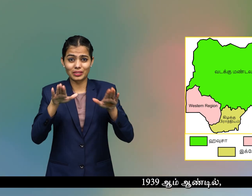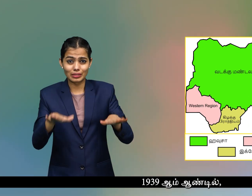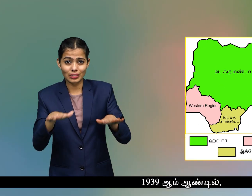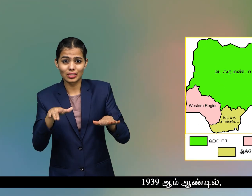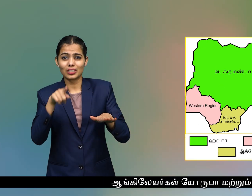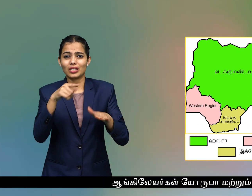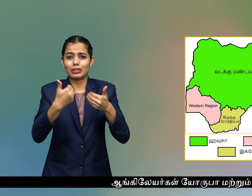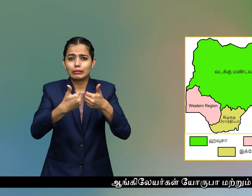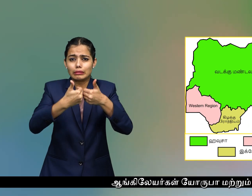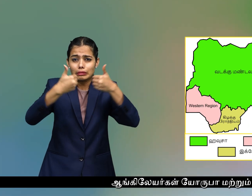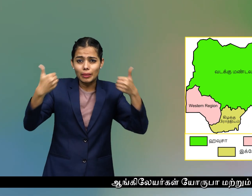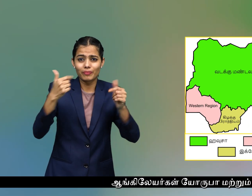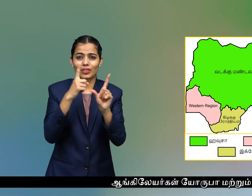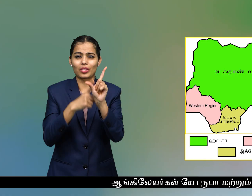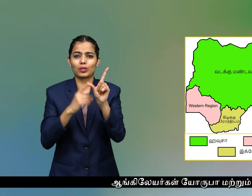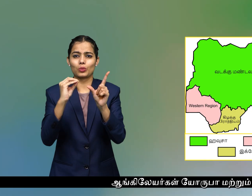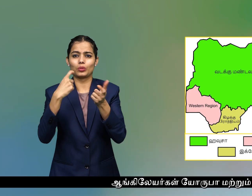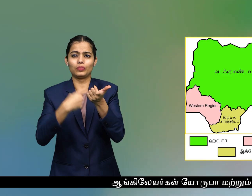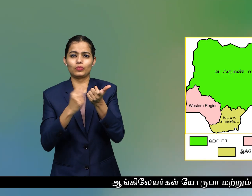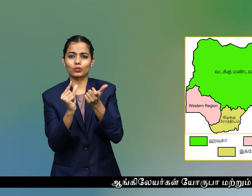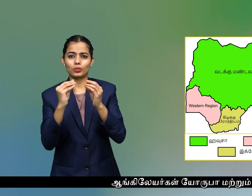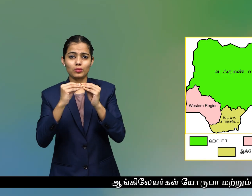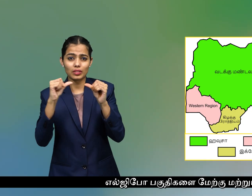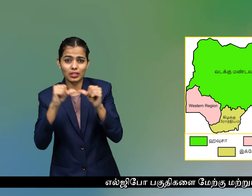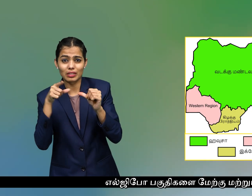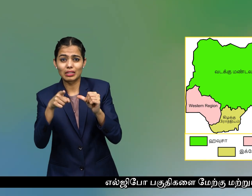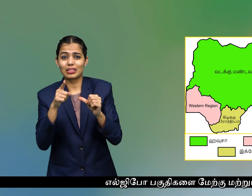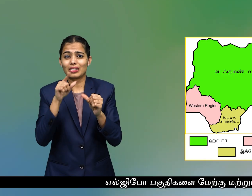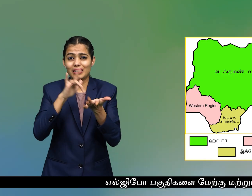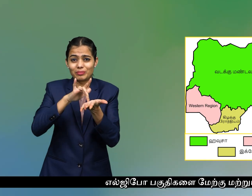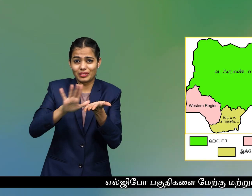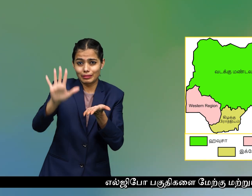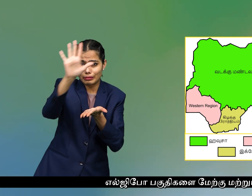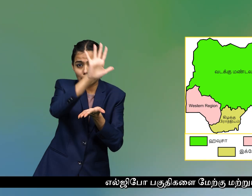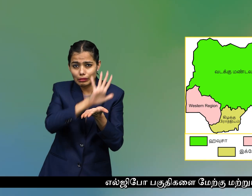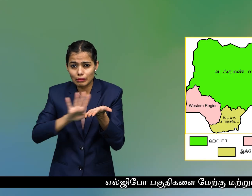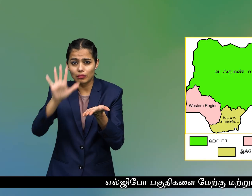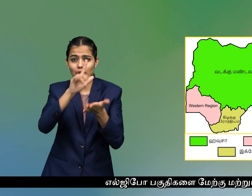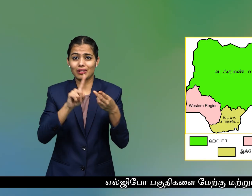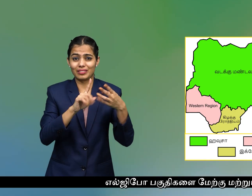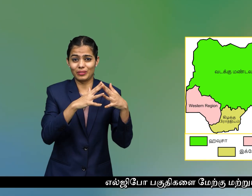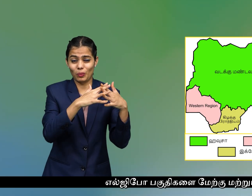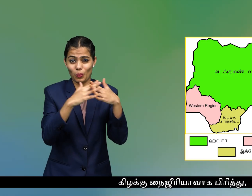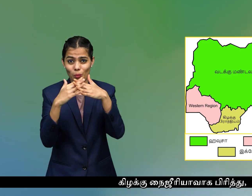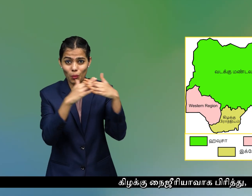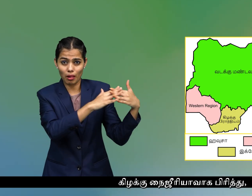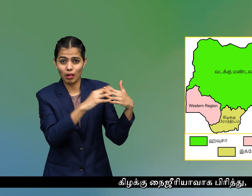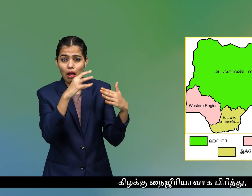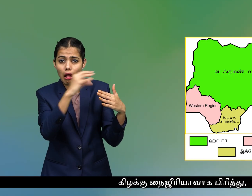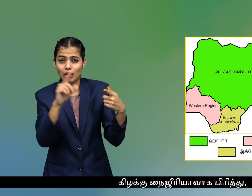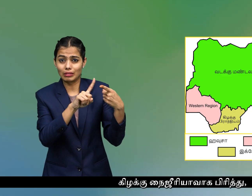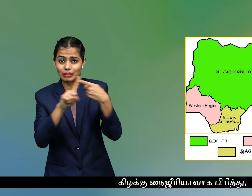1939ஆம் ஆண்டில் ஆங்கிலேயர்கள் யோருபா மற்றும் எல்ஜிபோ பகுதிகளை மேற்கு மற்றும்